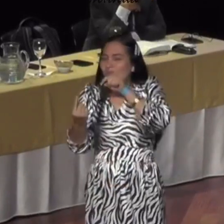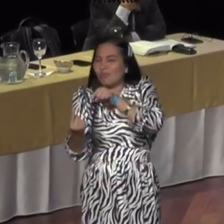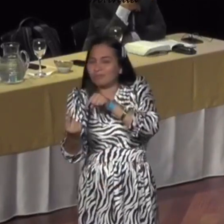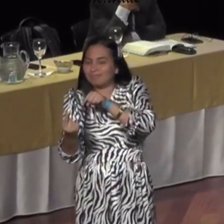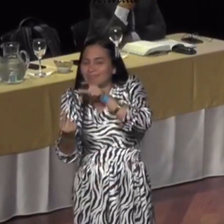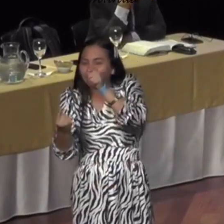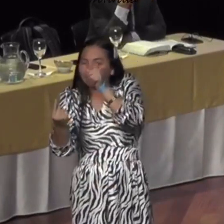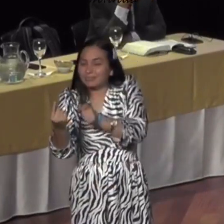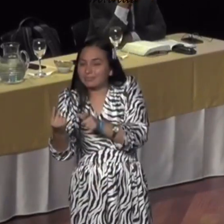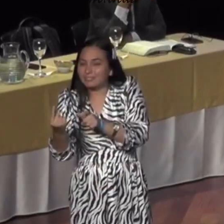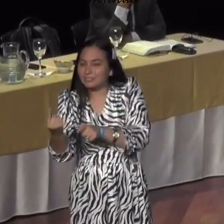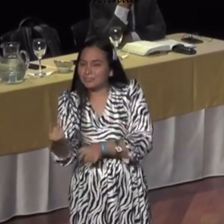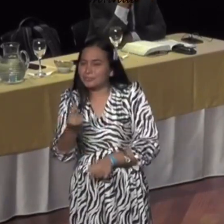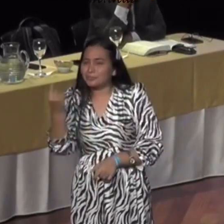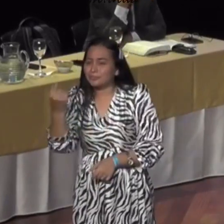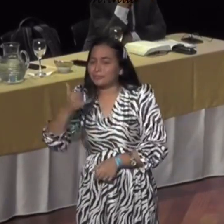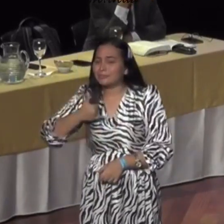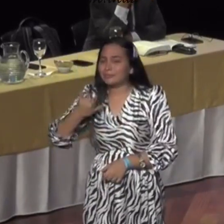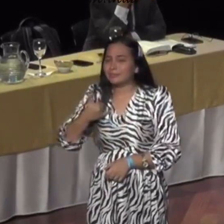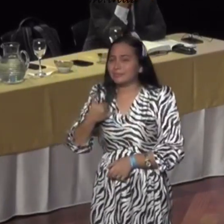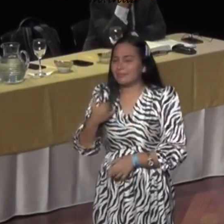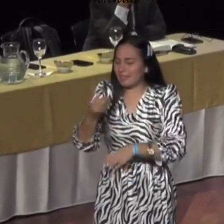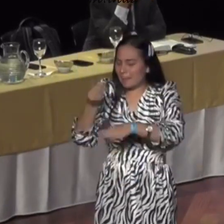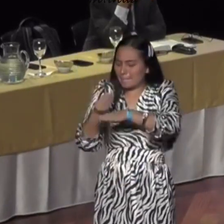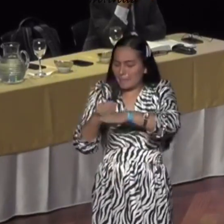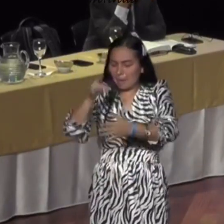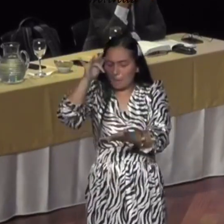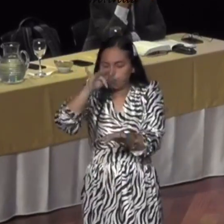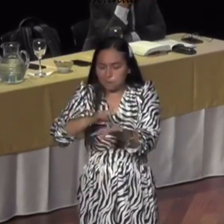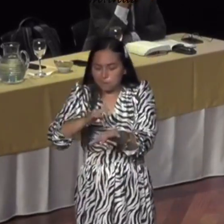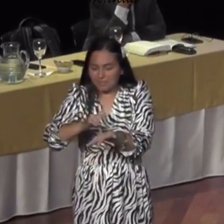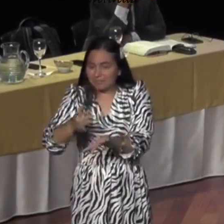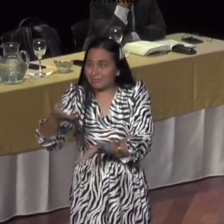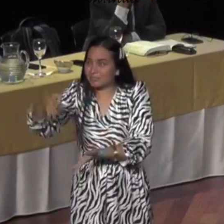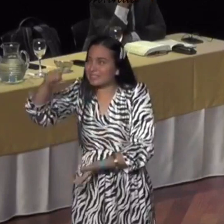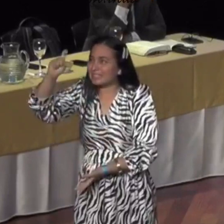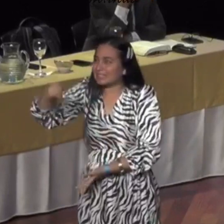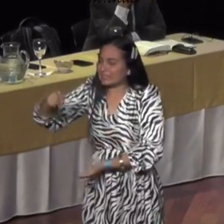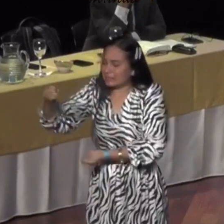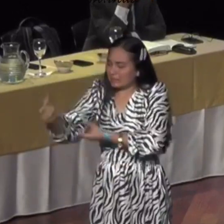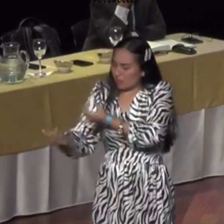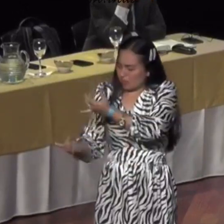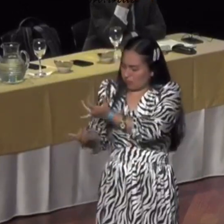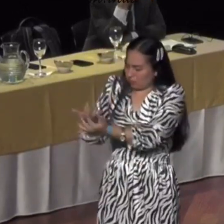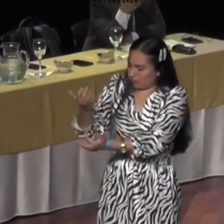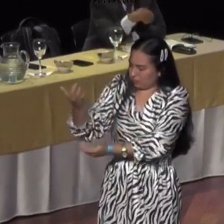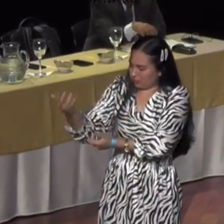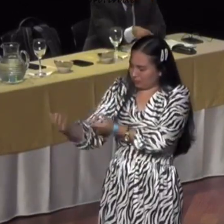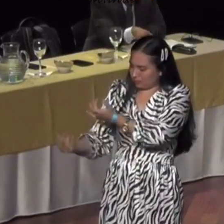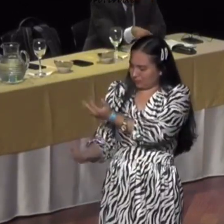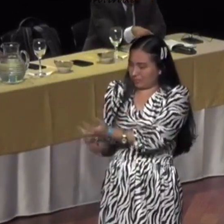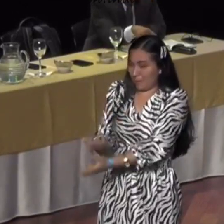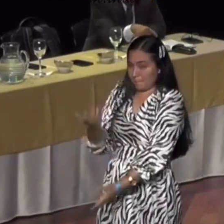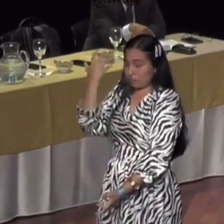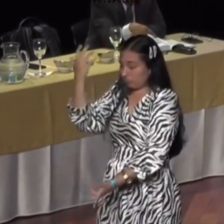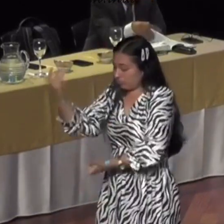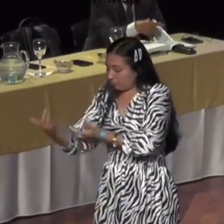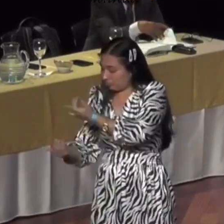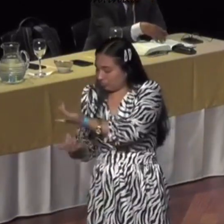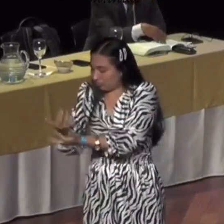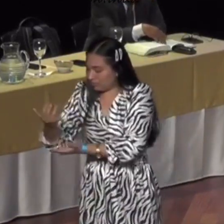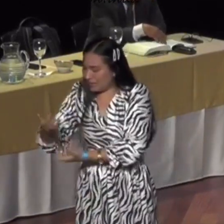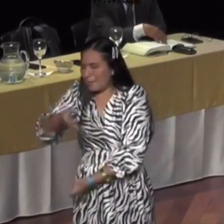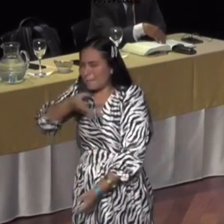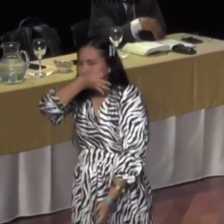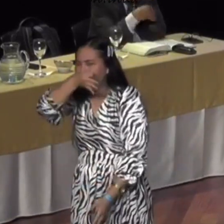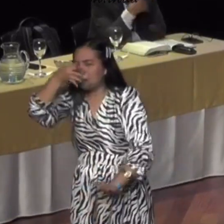al arca del templo. Y Dios necesitaba encender una lámpara. Dios necesitaba predicar mensajes a